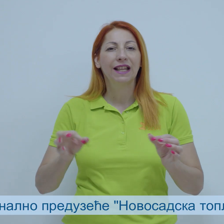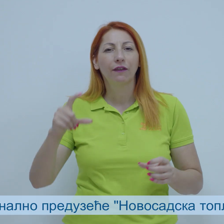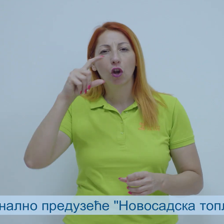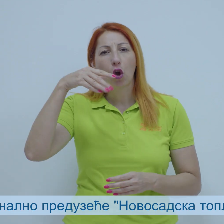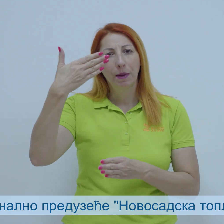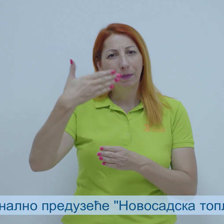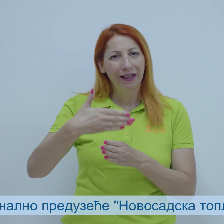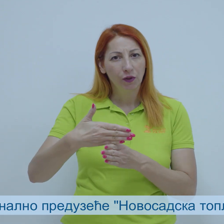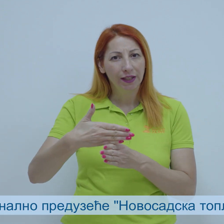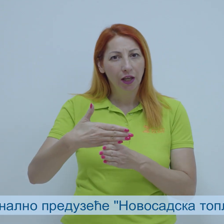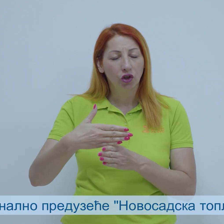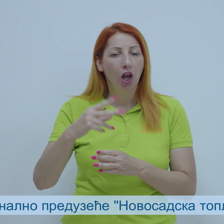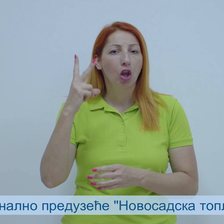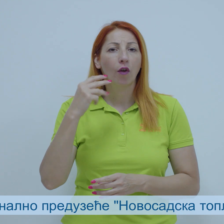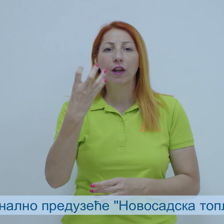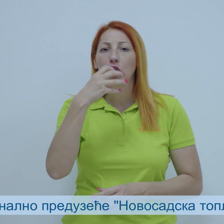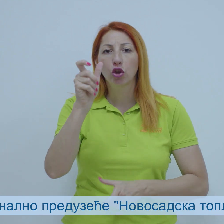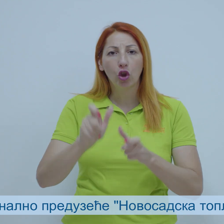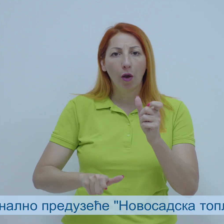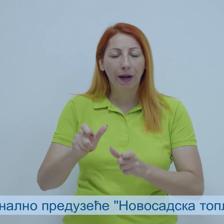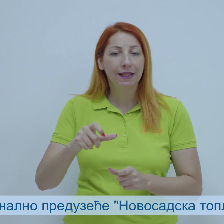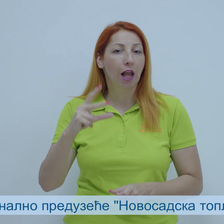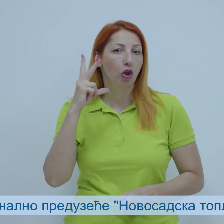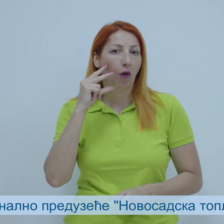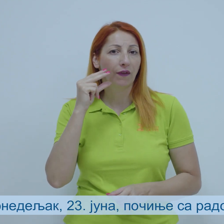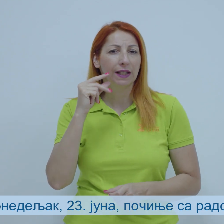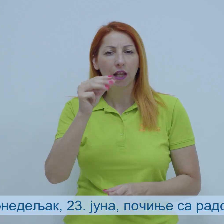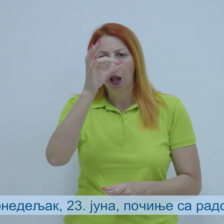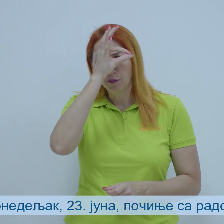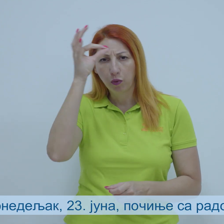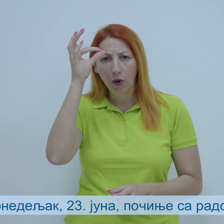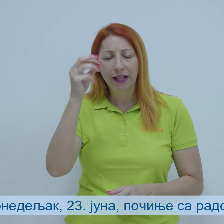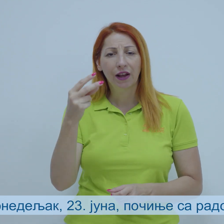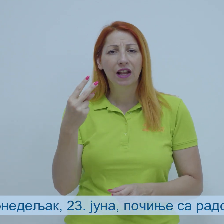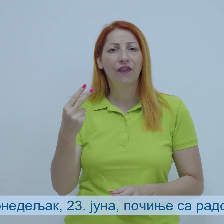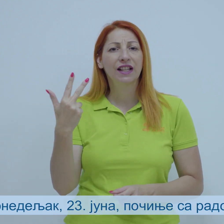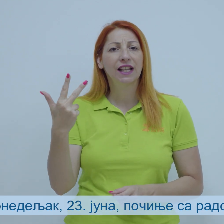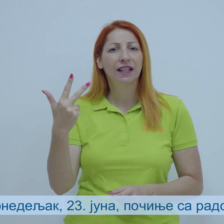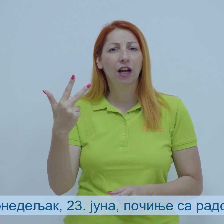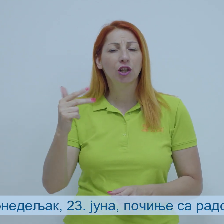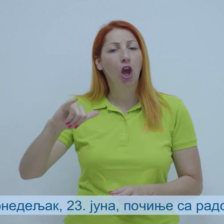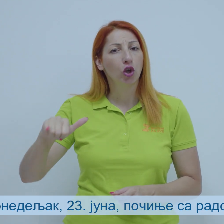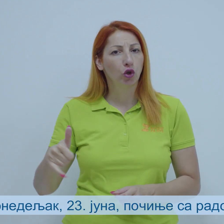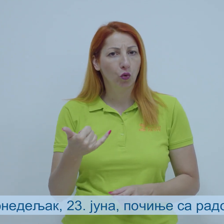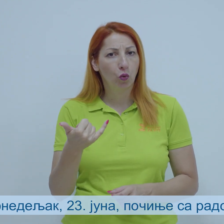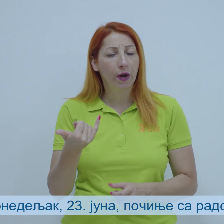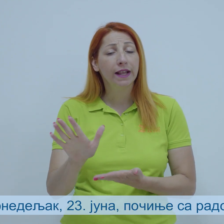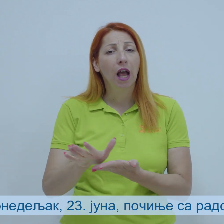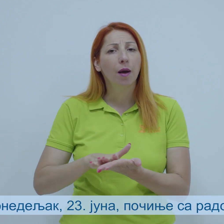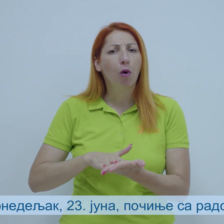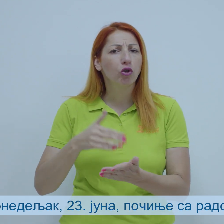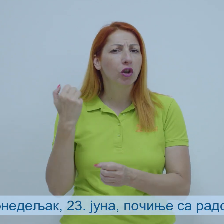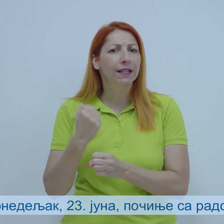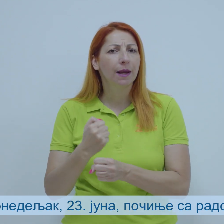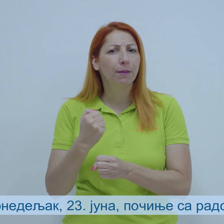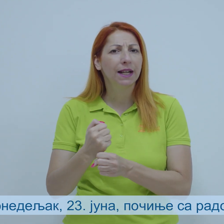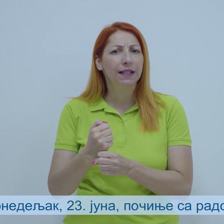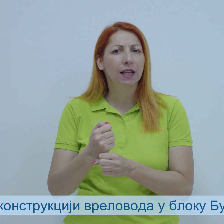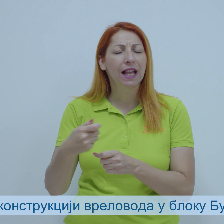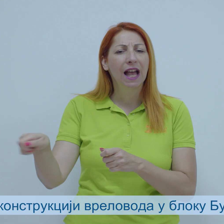Javno-komunalno preduzeće Novosadska toplana Novi Sad u ponedeljak 23. juna počinje sa radovima na